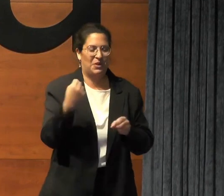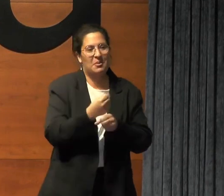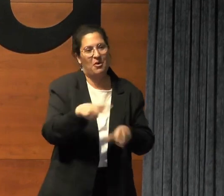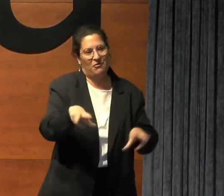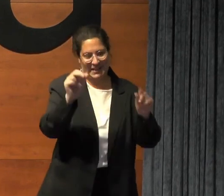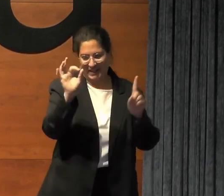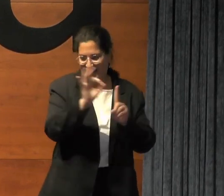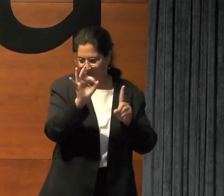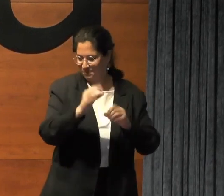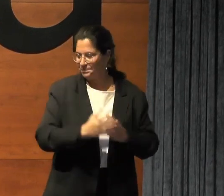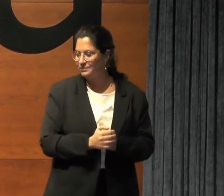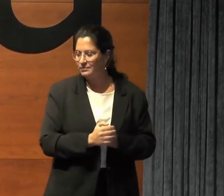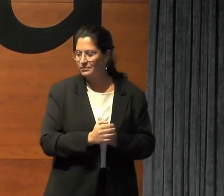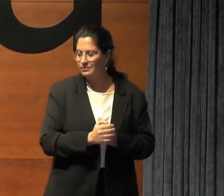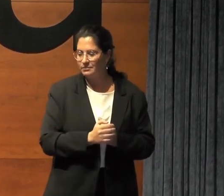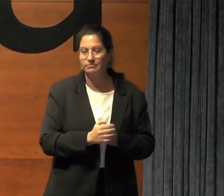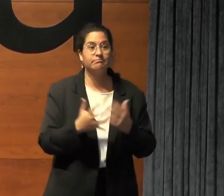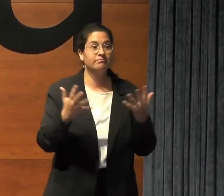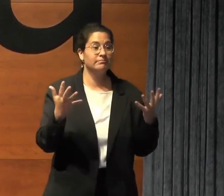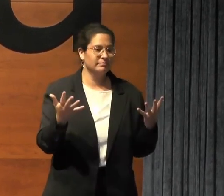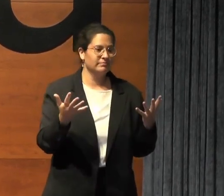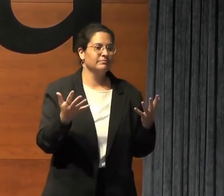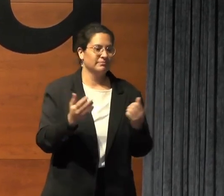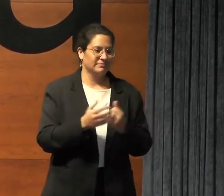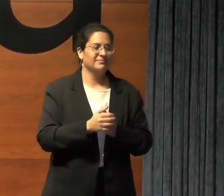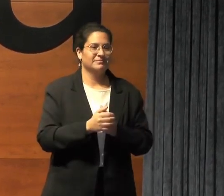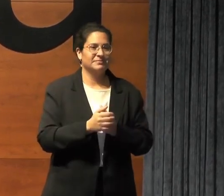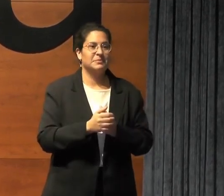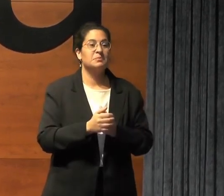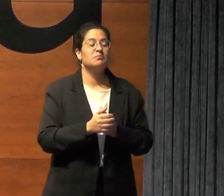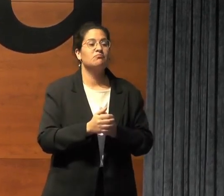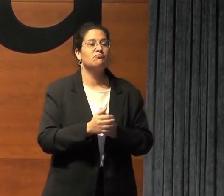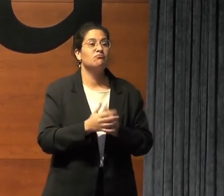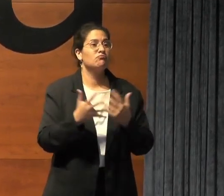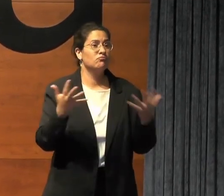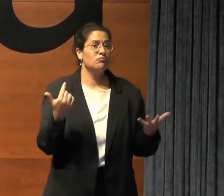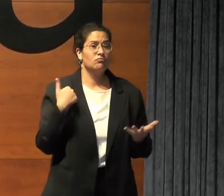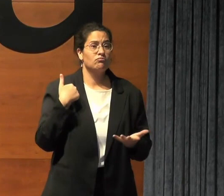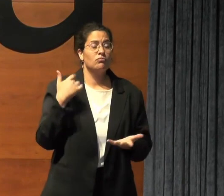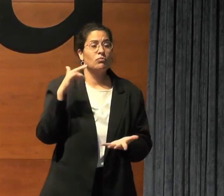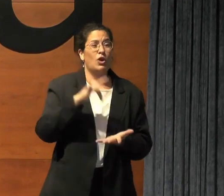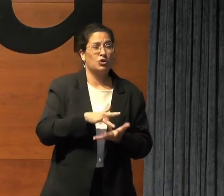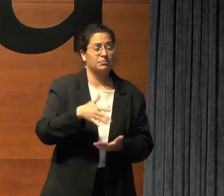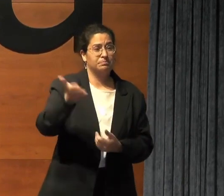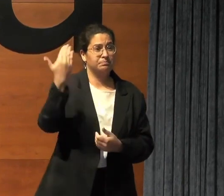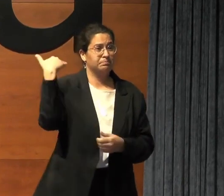Sorda, cuya tutora fue Silvia, que también quiero agradecerla por ello su trabajo.